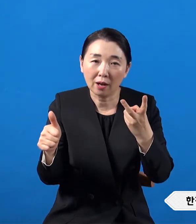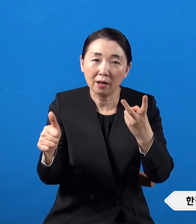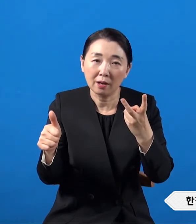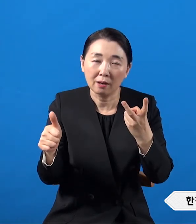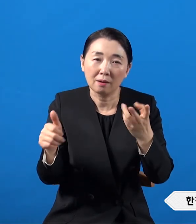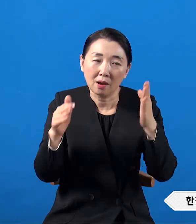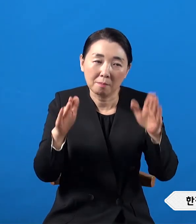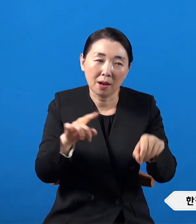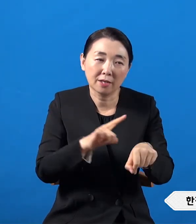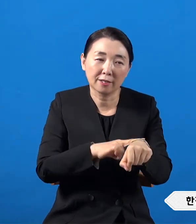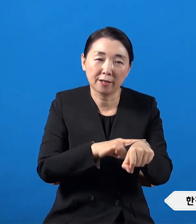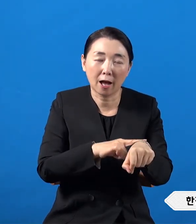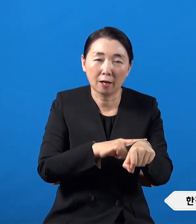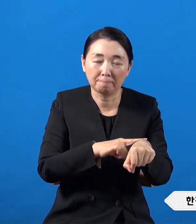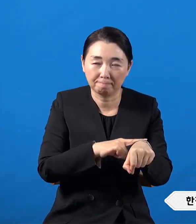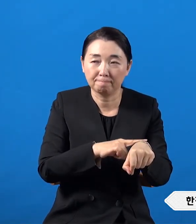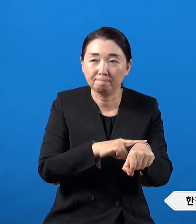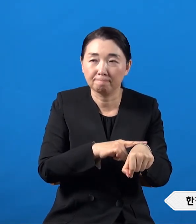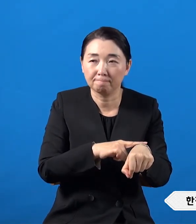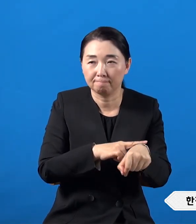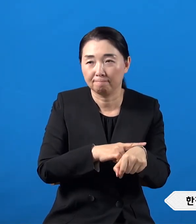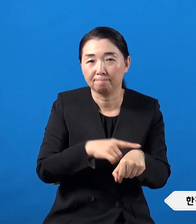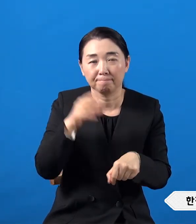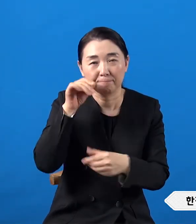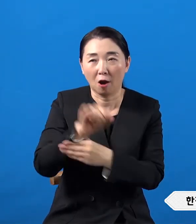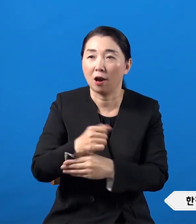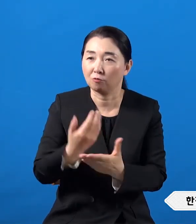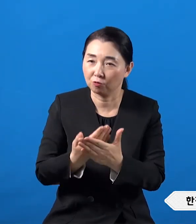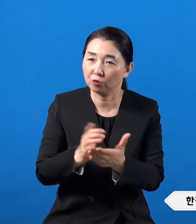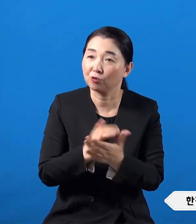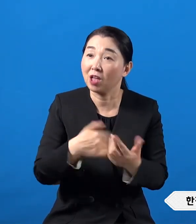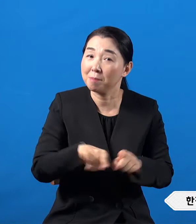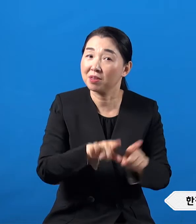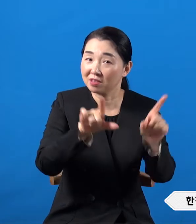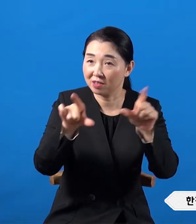주셔서 친구들하고 좀 지내게 해달라고 했습니다.